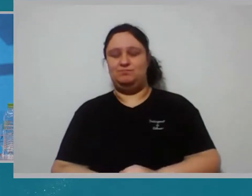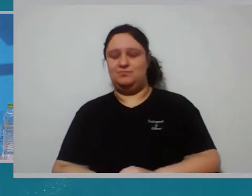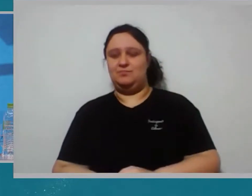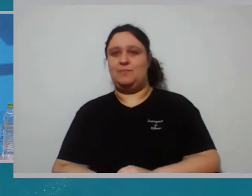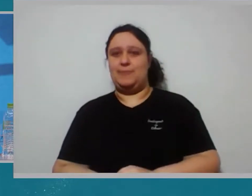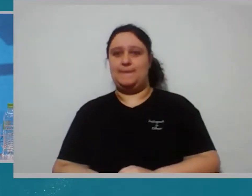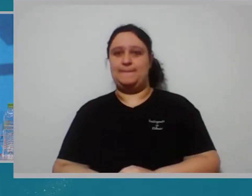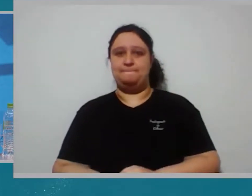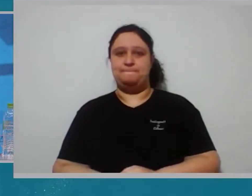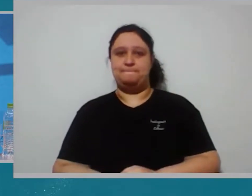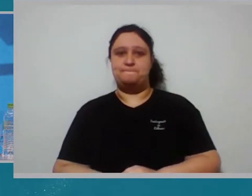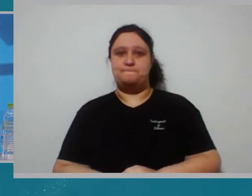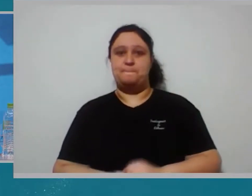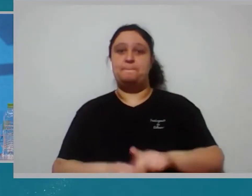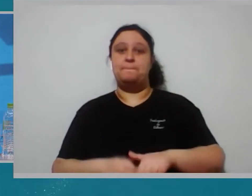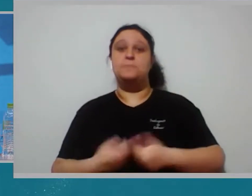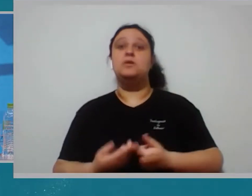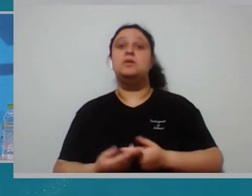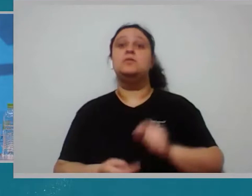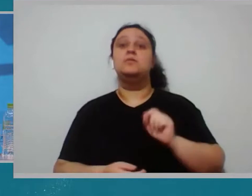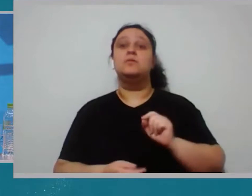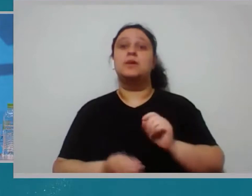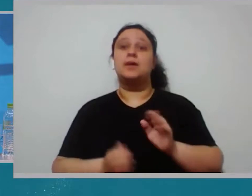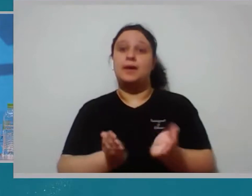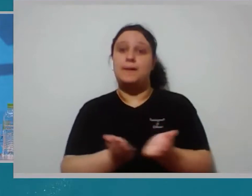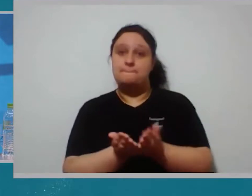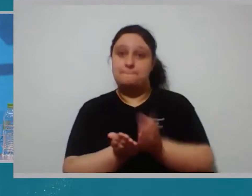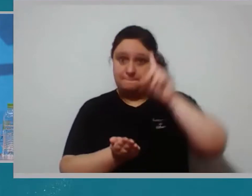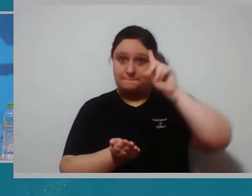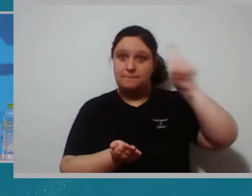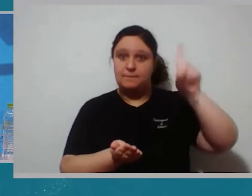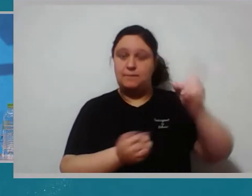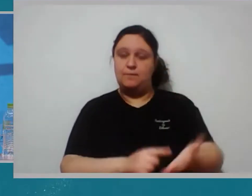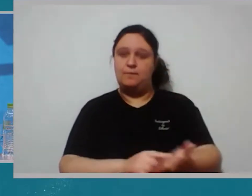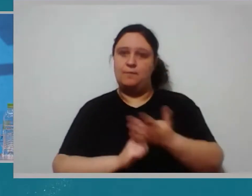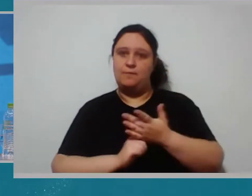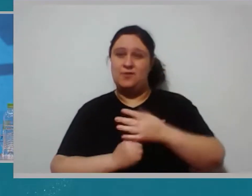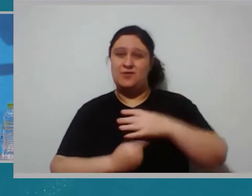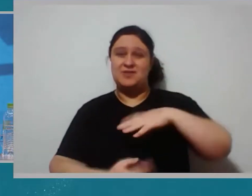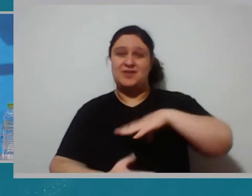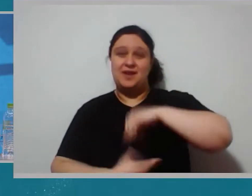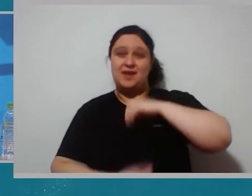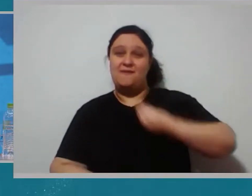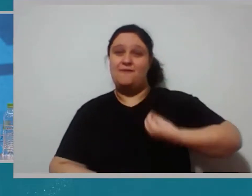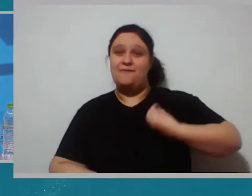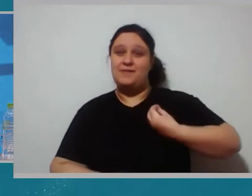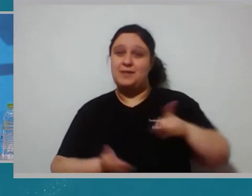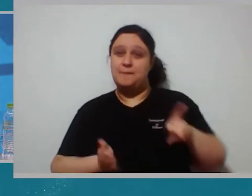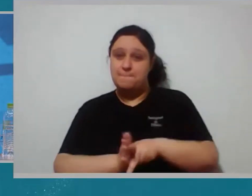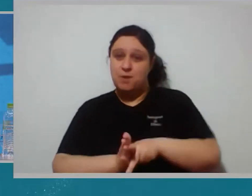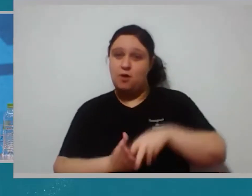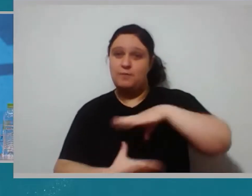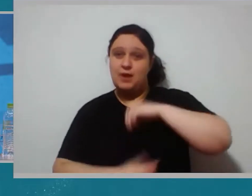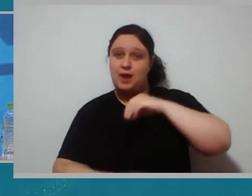Bíblia fala para a gente negar a vida da alma. Sempre, né?